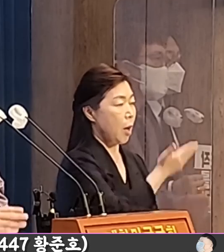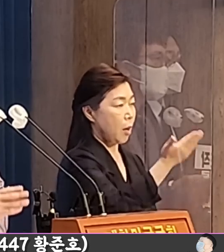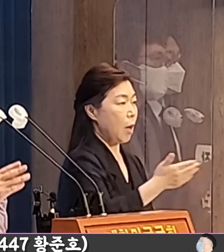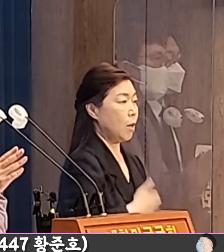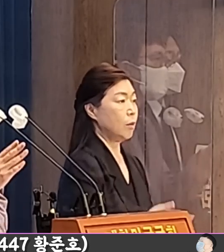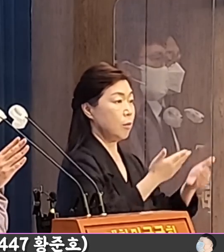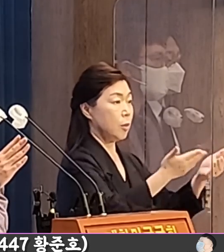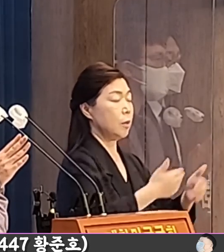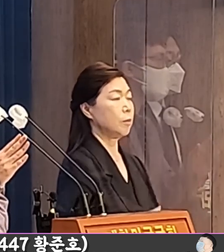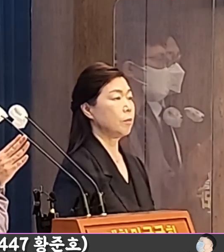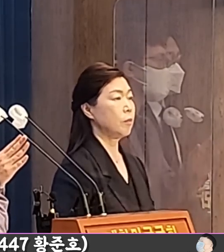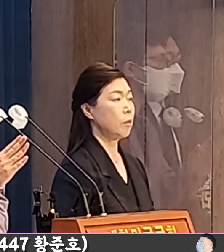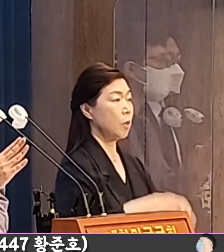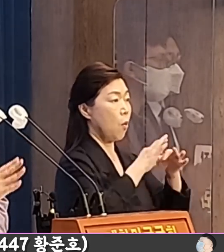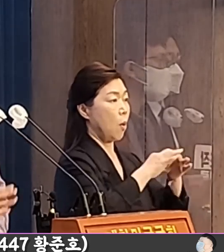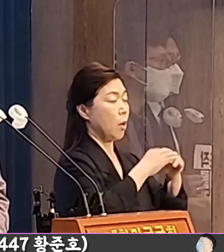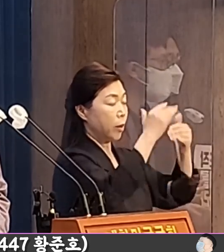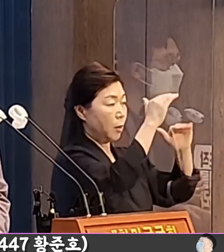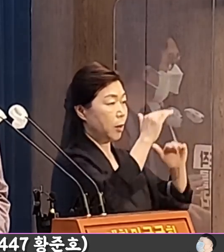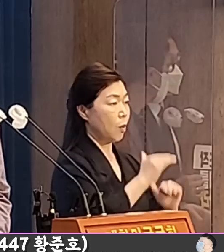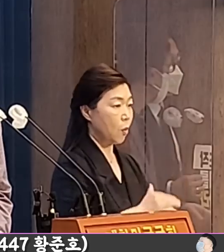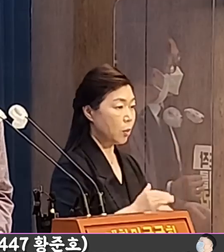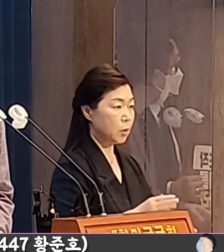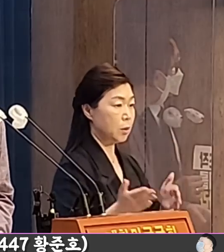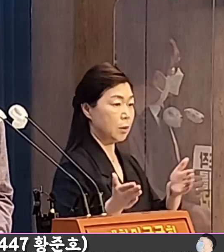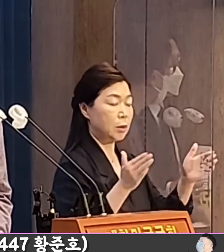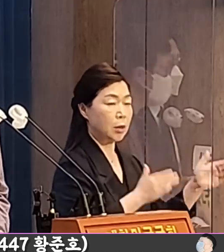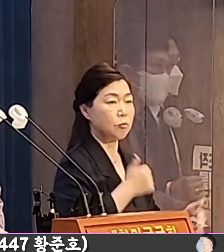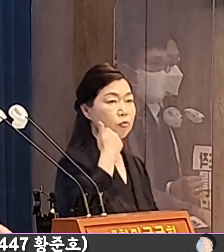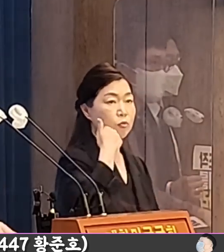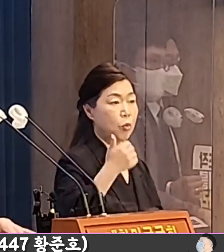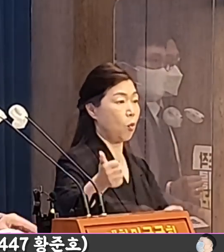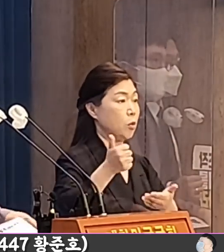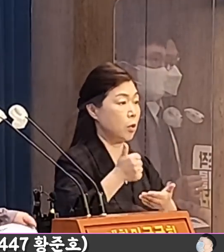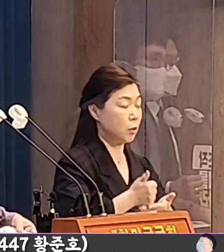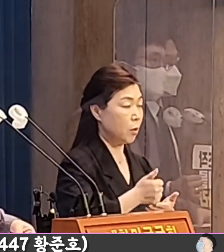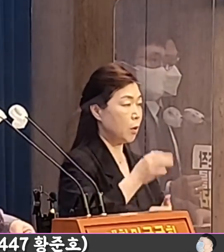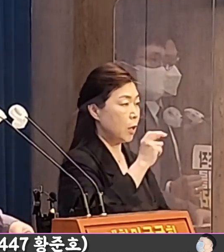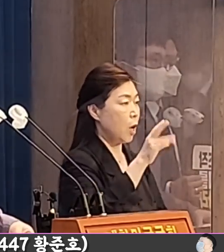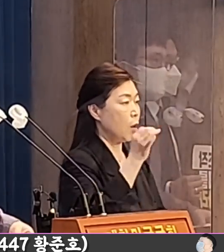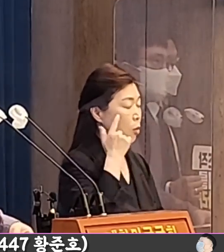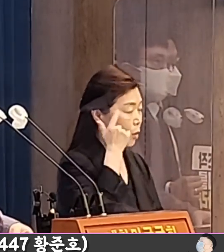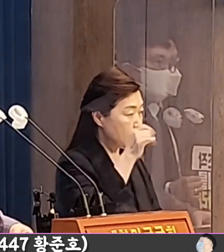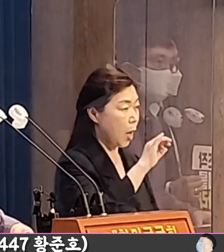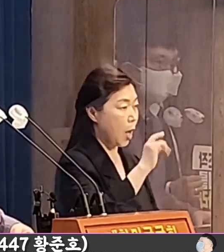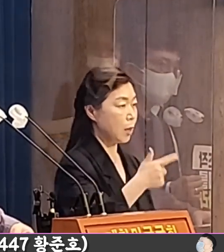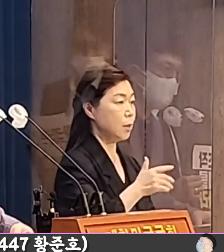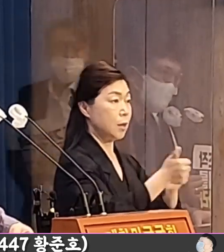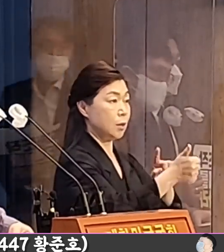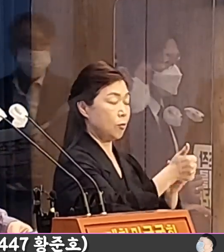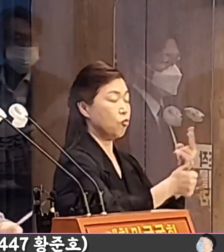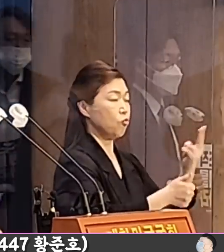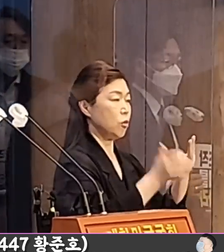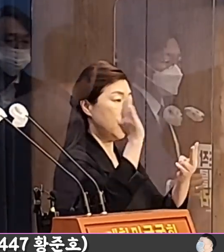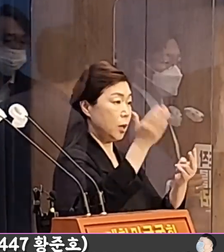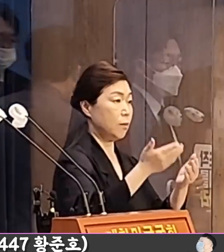바입니다. 관련된 내용을 이어서 우리 양 목사님과 안진걸 소장님께서